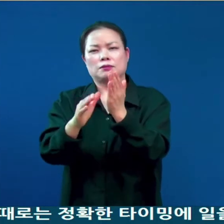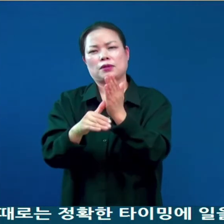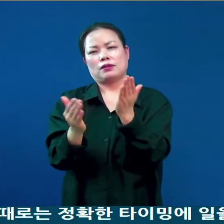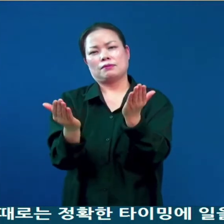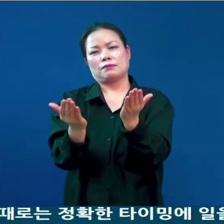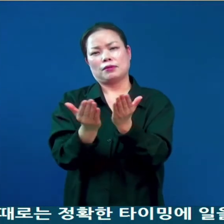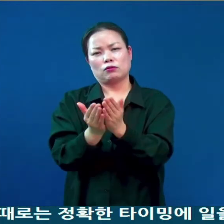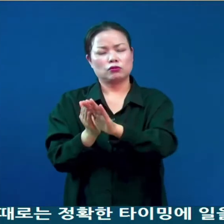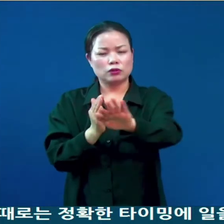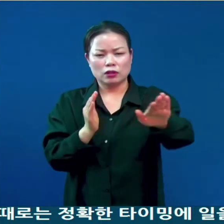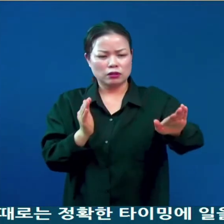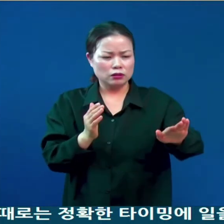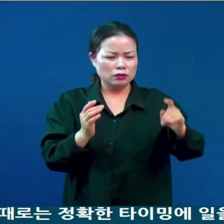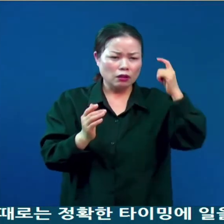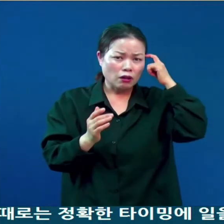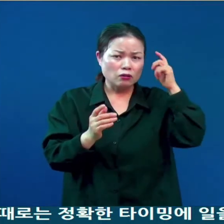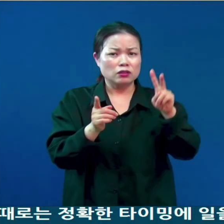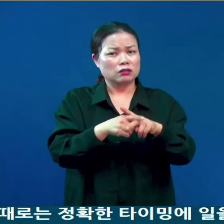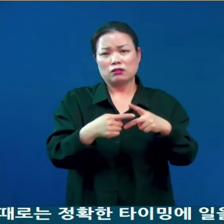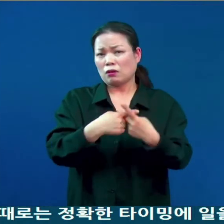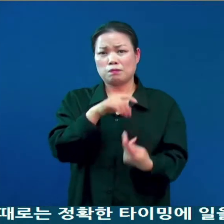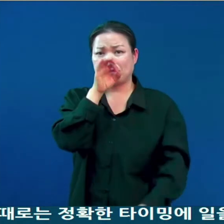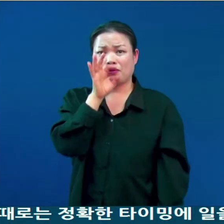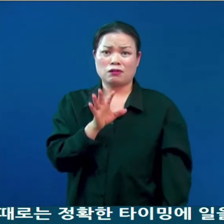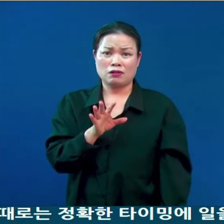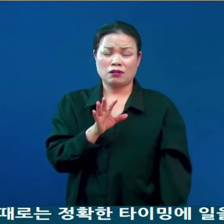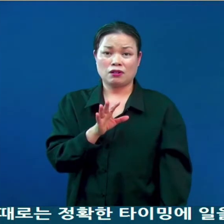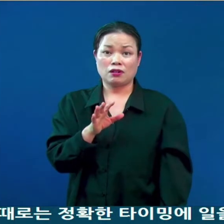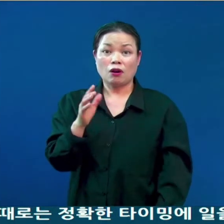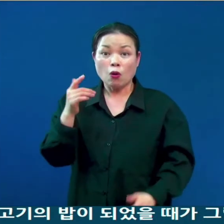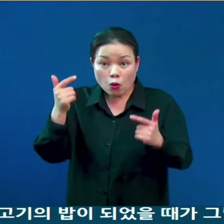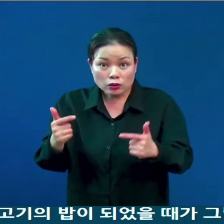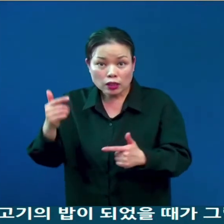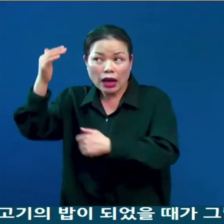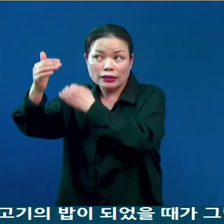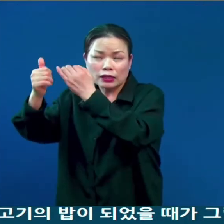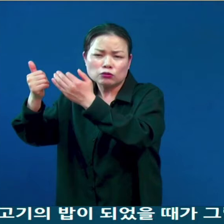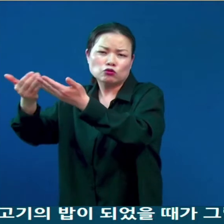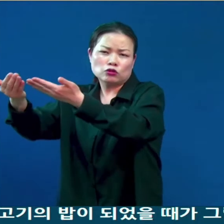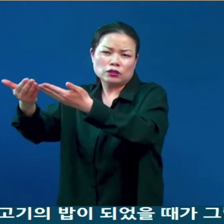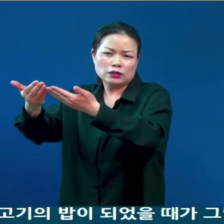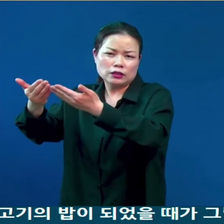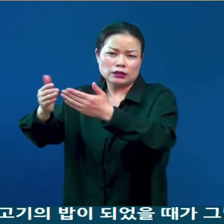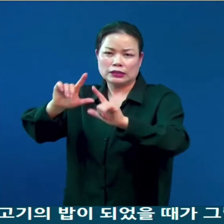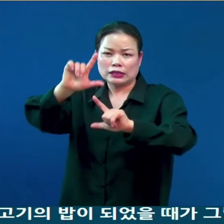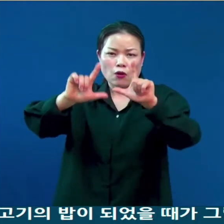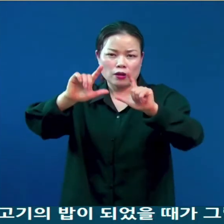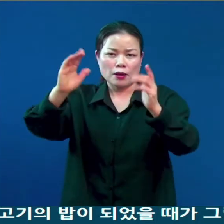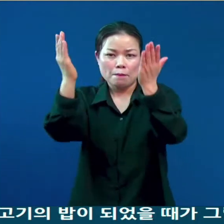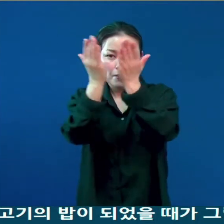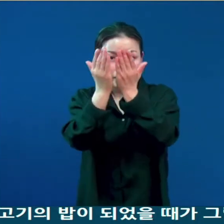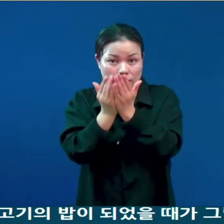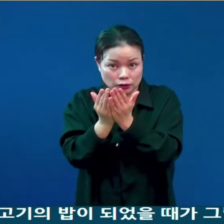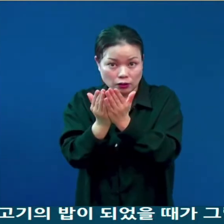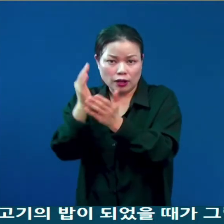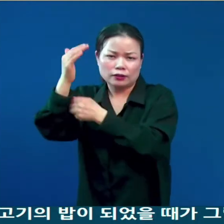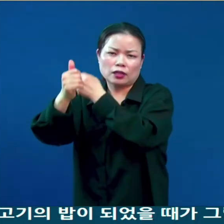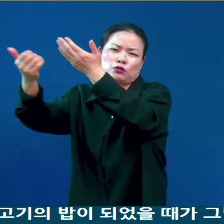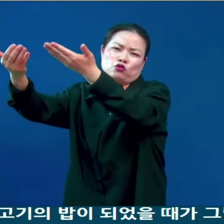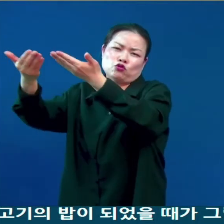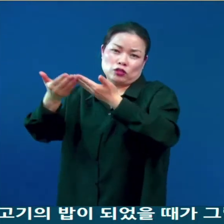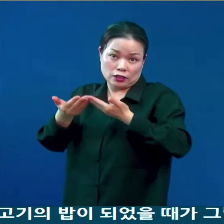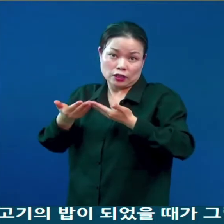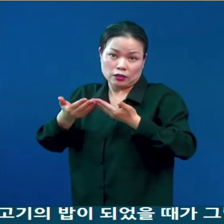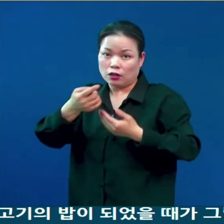우리의 생각으로 다 모든 것을 이해할 수 없을지라도 언제나 우리에게 최선의 상황이라는 사실을 우리가 다시 한번